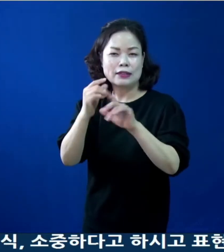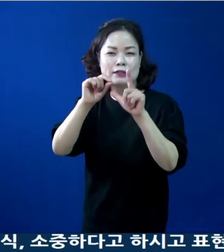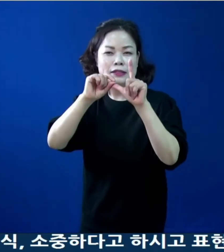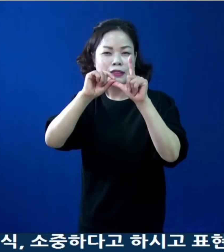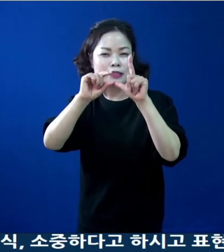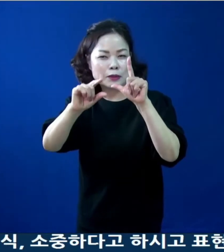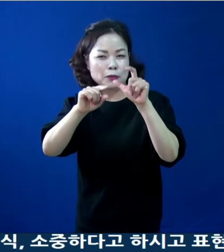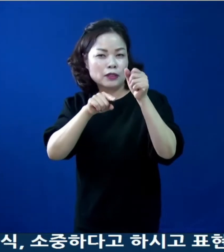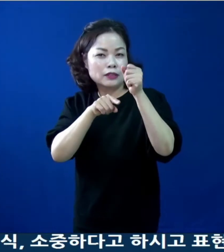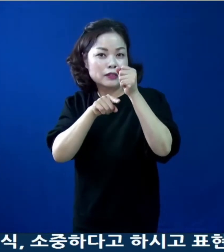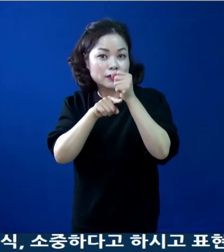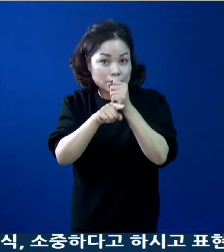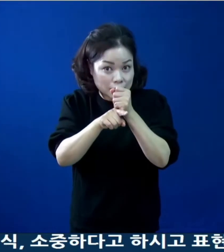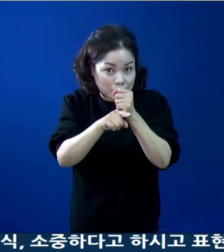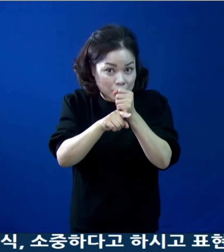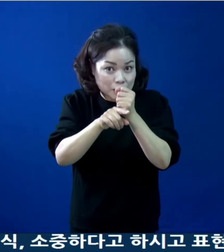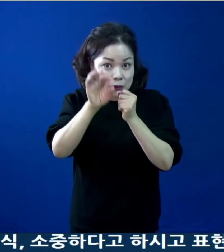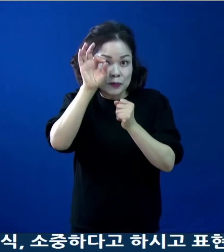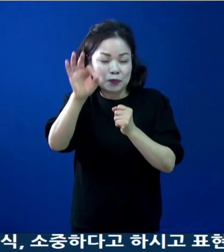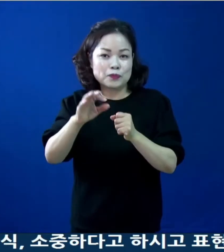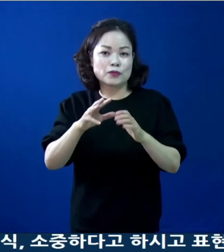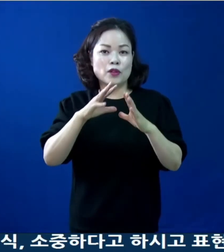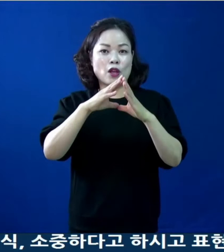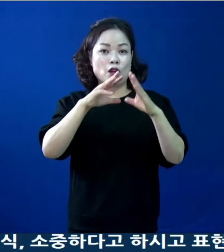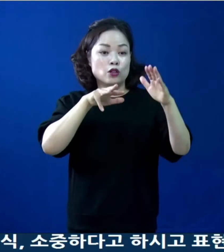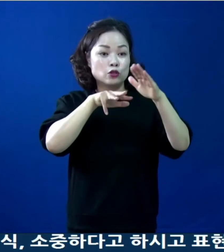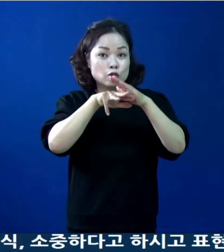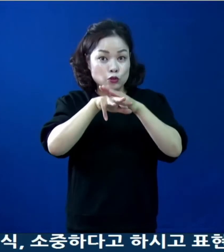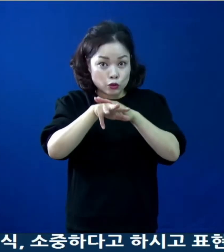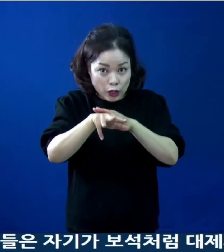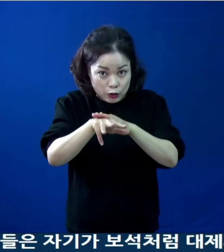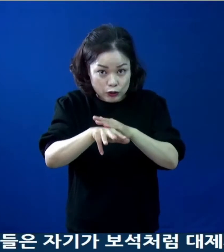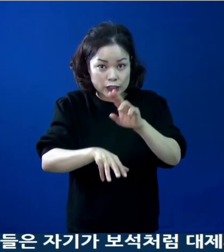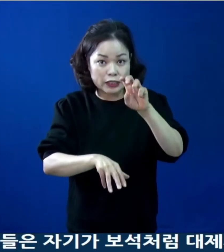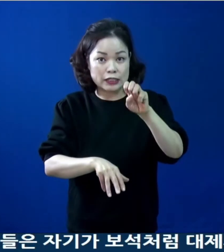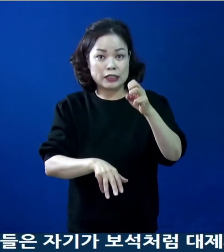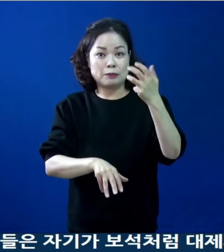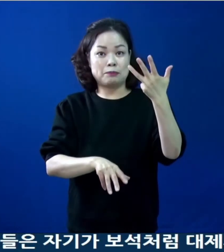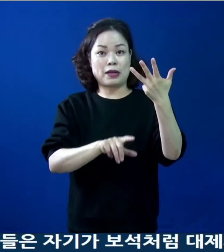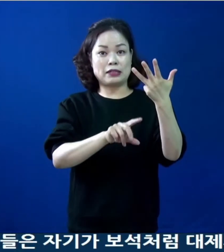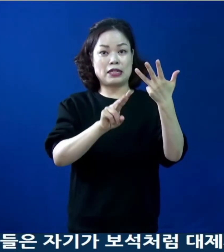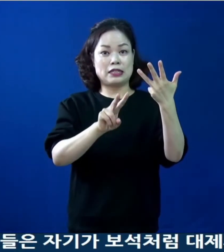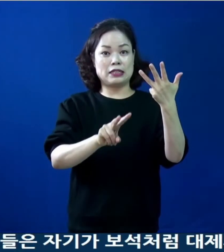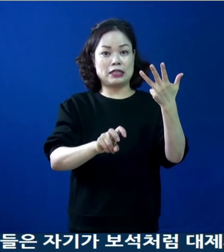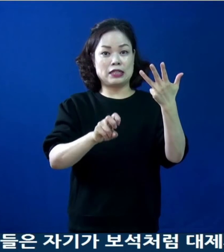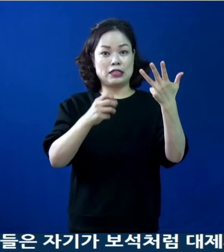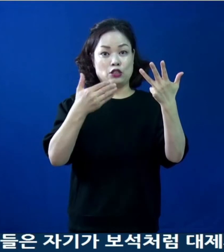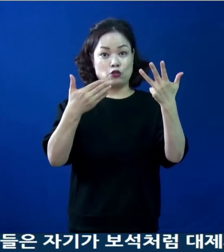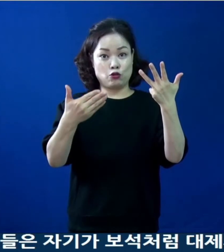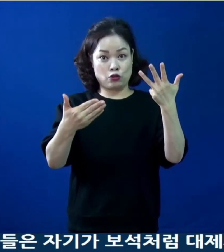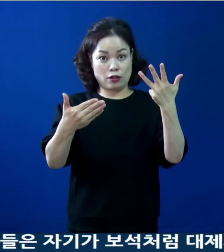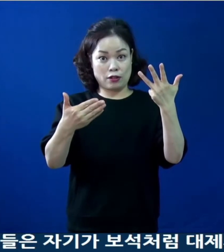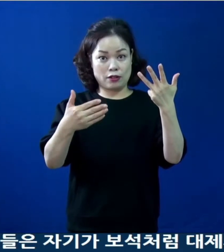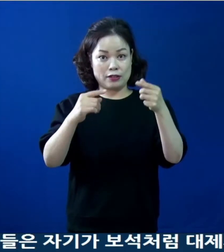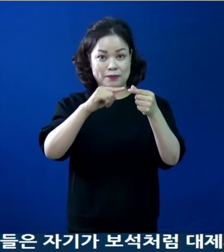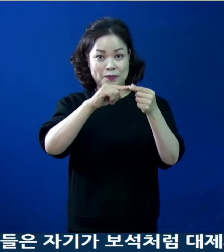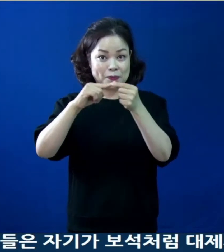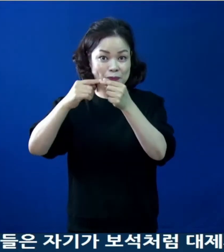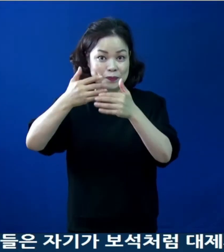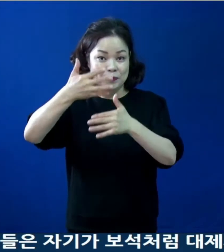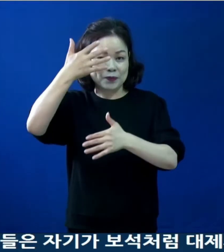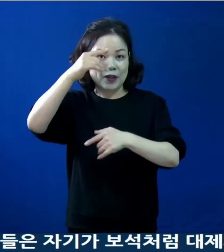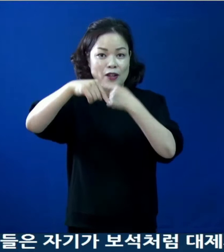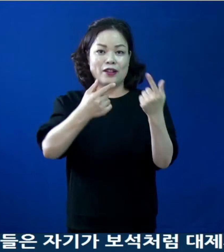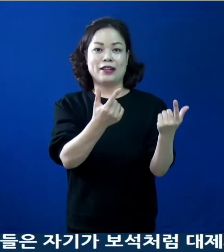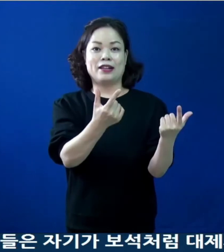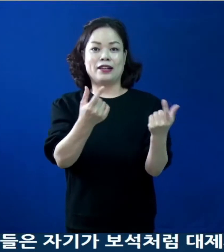측면에서 의미를 살펴보겠습니다. 출애굽기 28장 29절, 출애굽기 28장 29절 자막으로 보겠습니다.